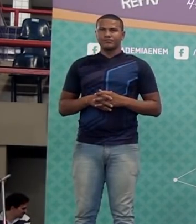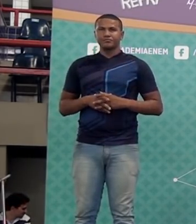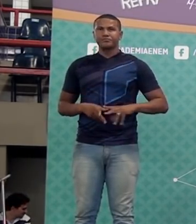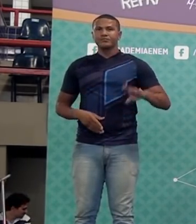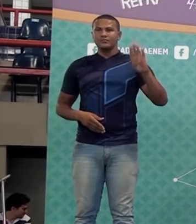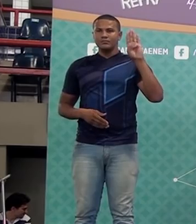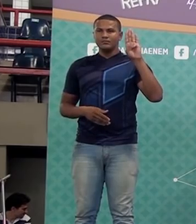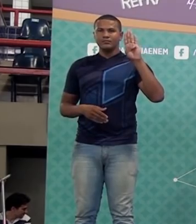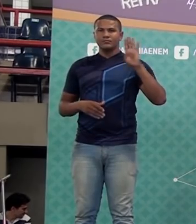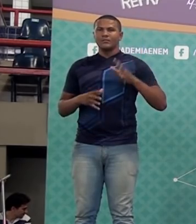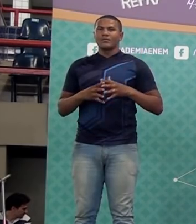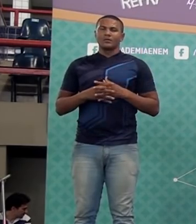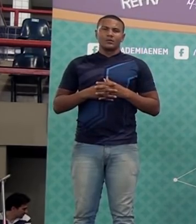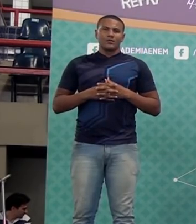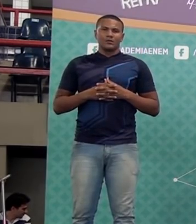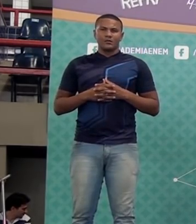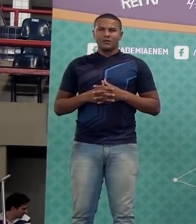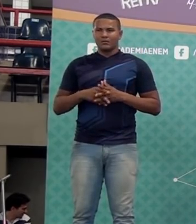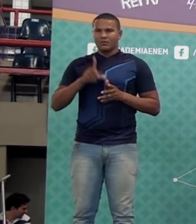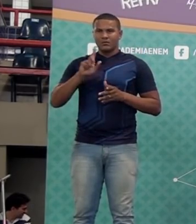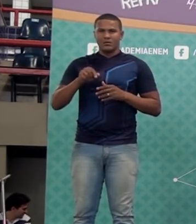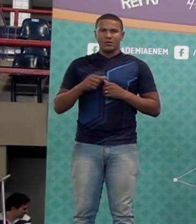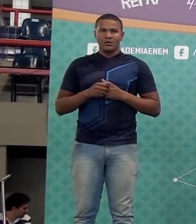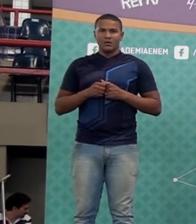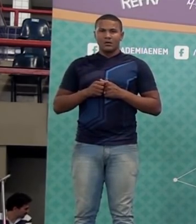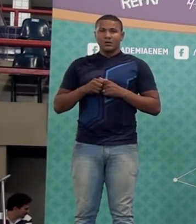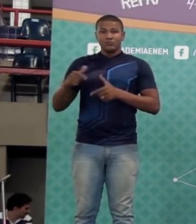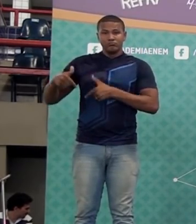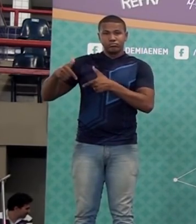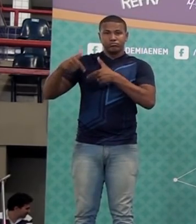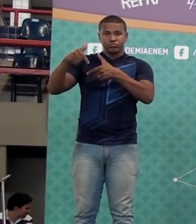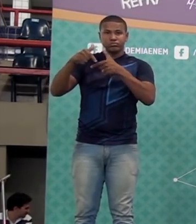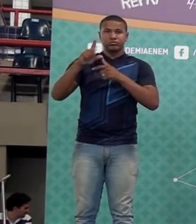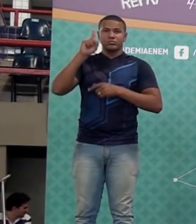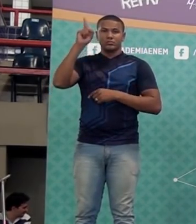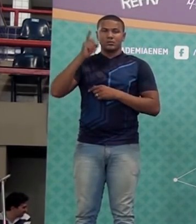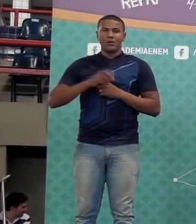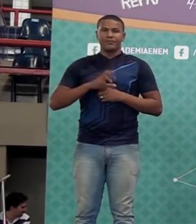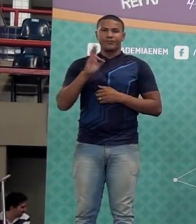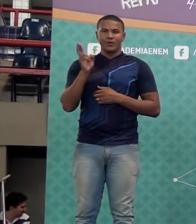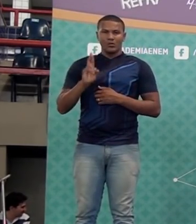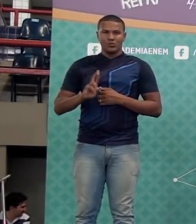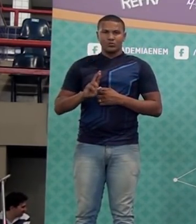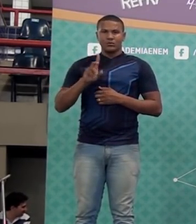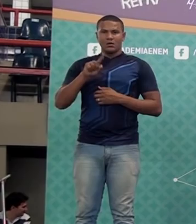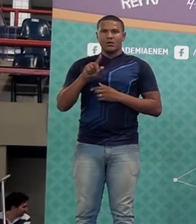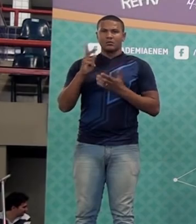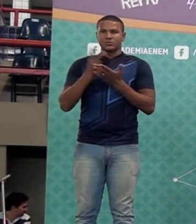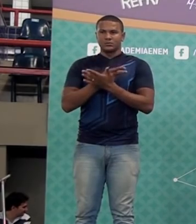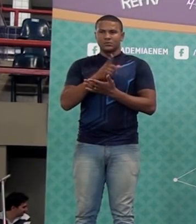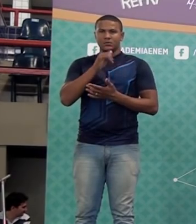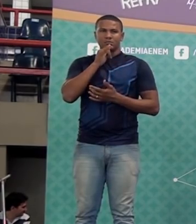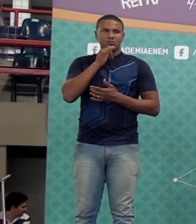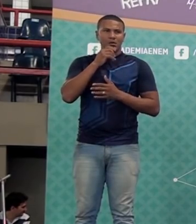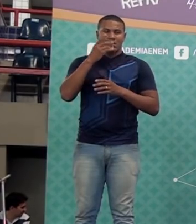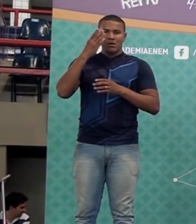Revolução Russa materializou a construção de um Estado socialista dentro das condições objetivas previstas